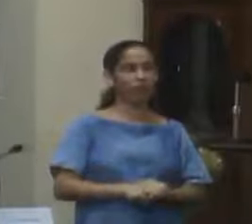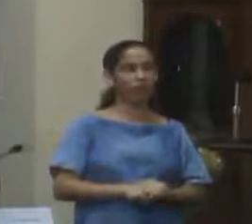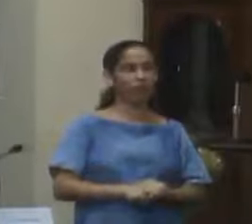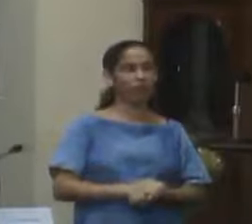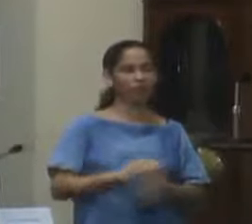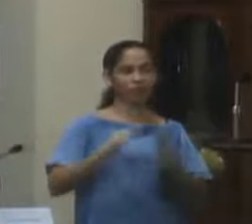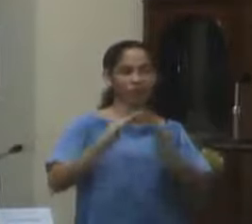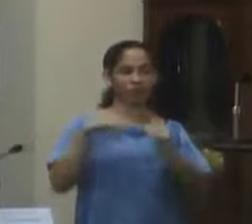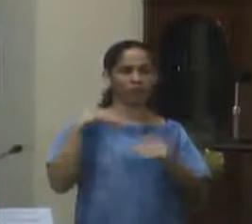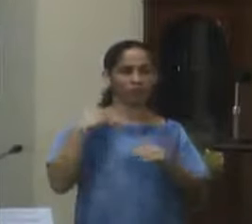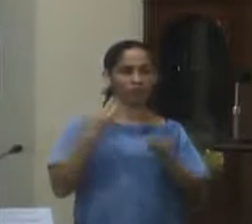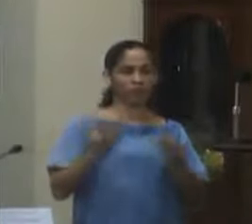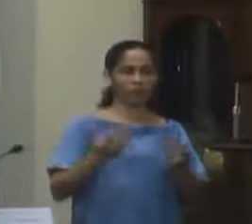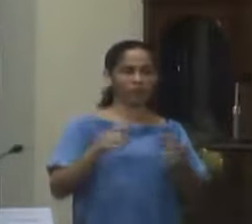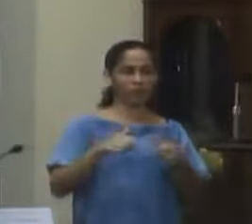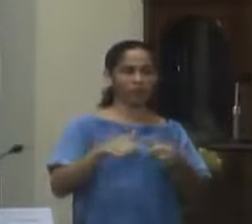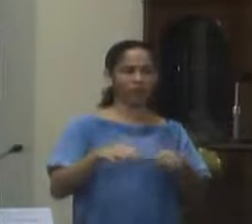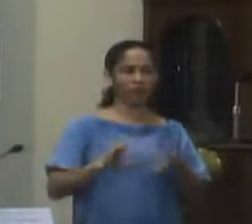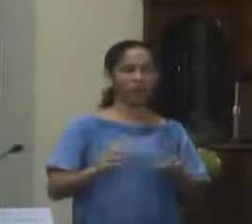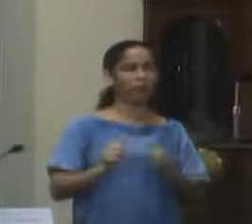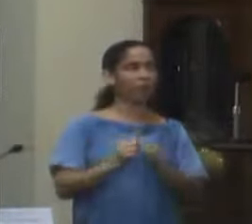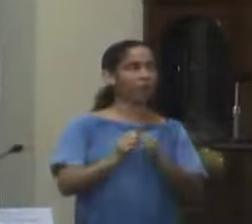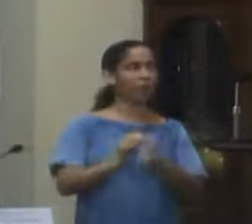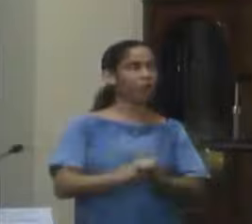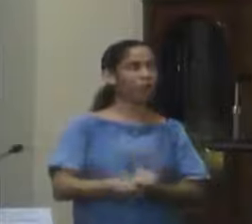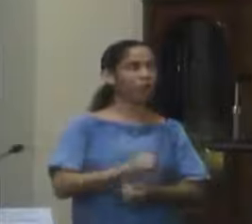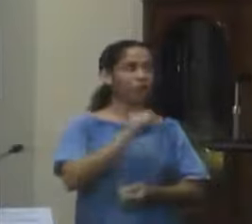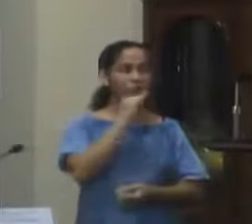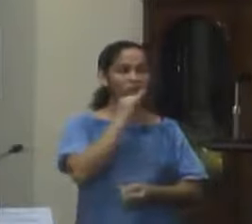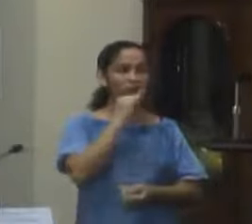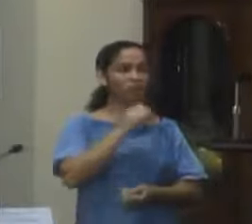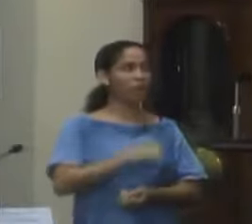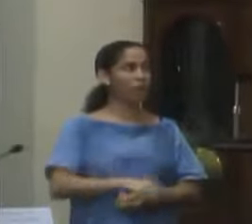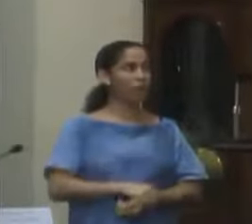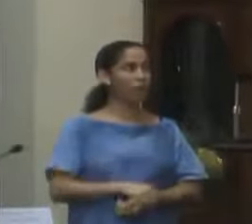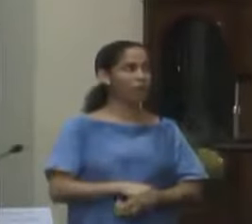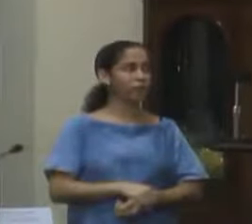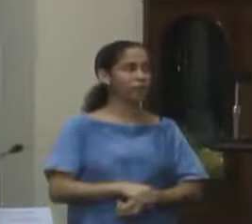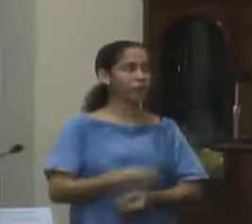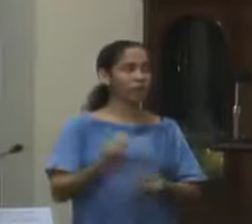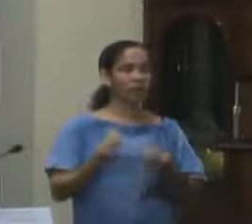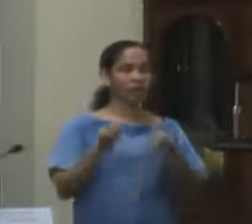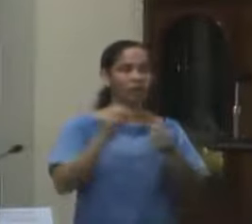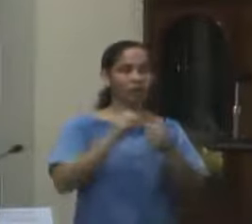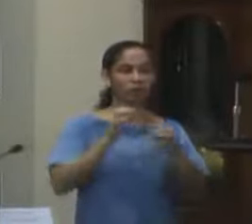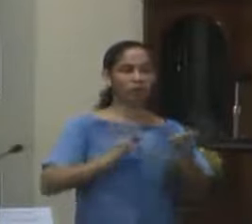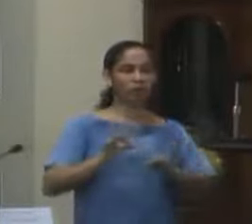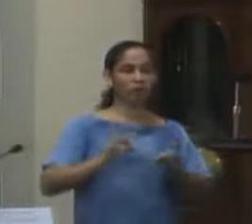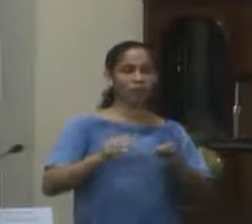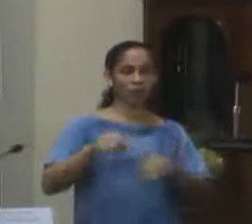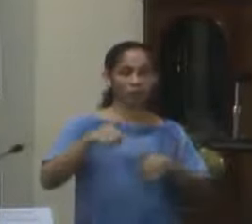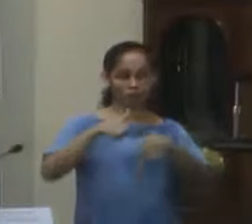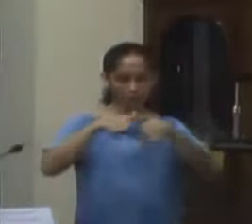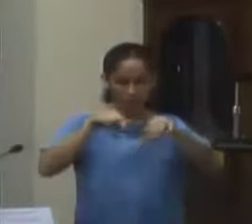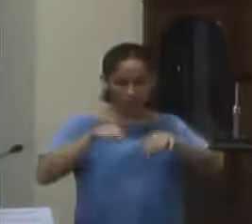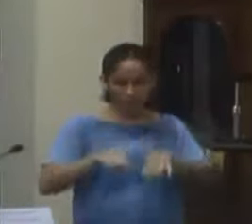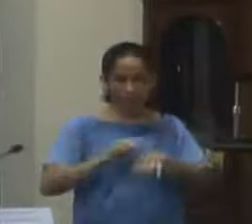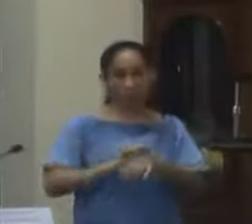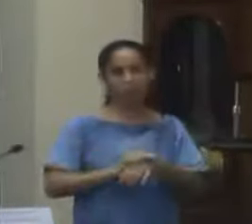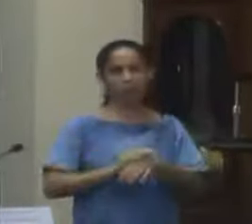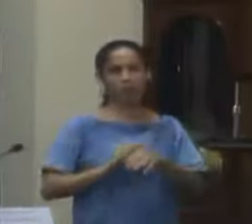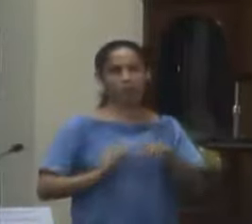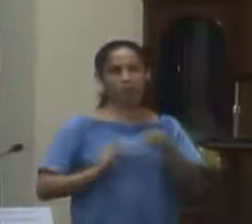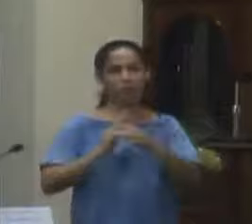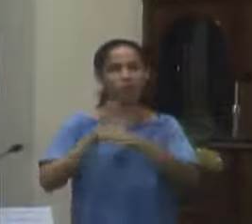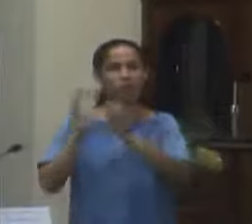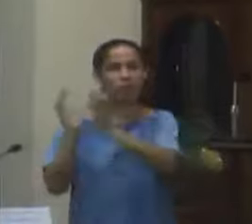mesma casa. Eu dou como exemplo como que se pode um projeto tramitar na casa, passar